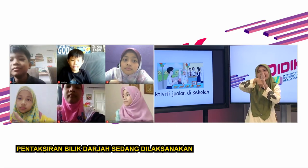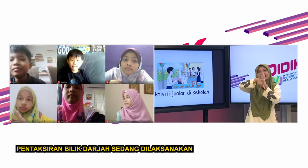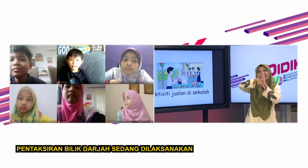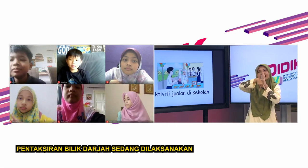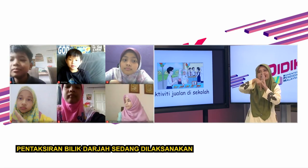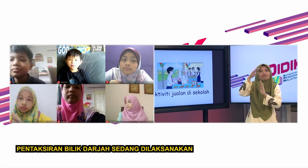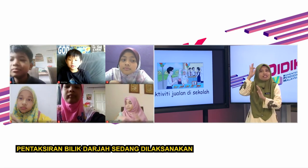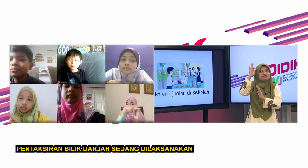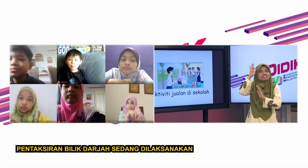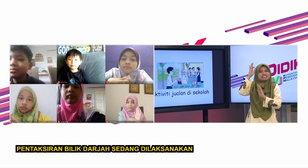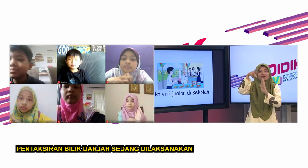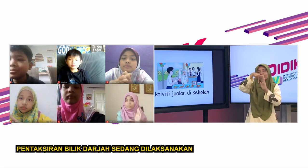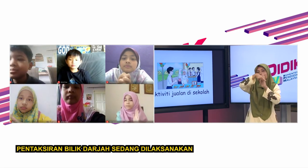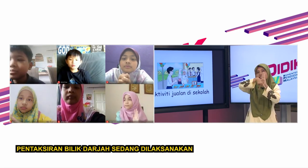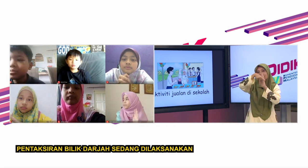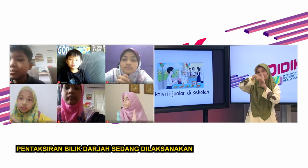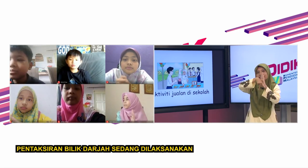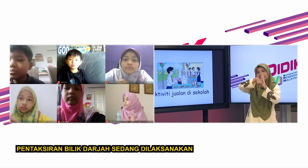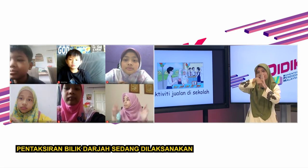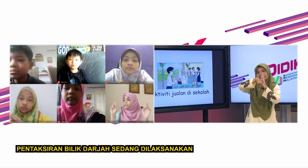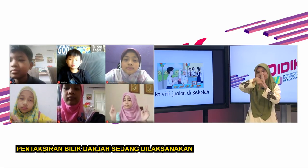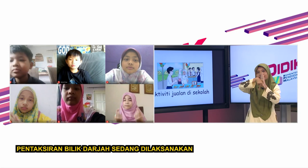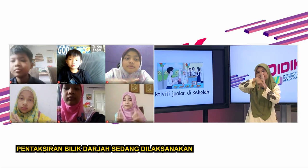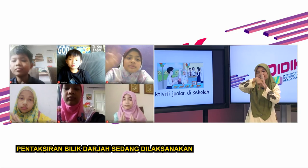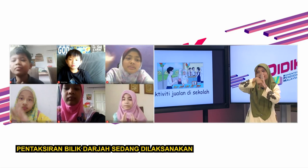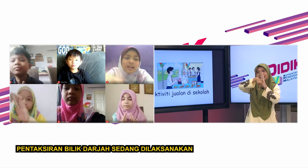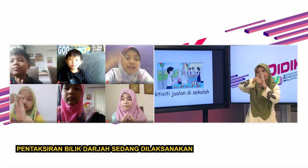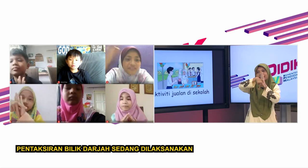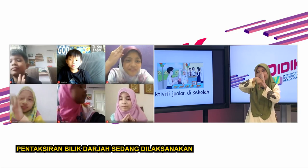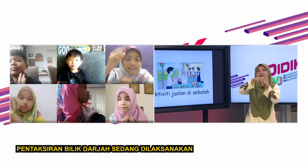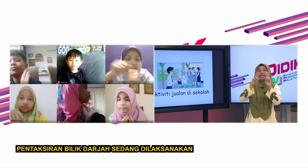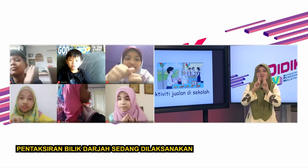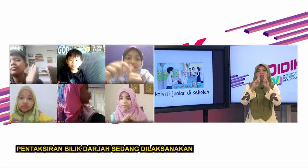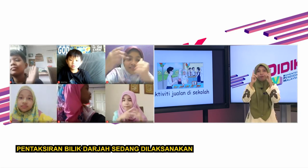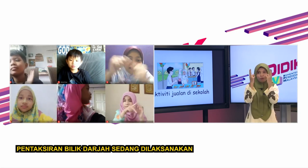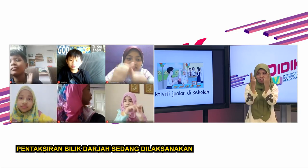Per. Fish. Per. Per.